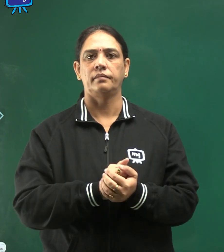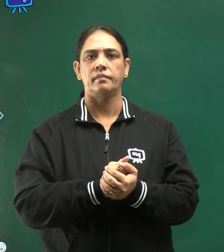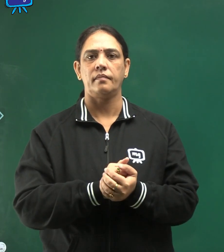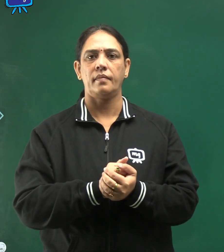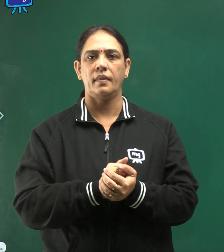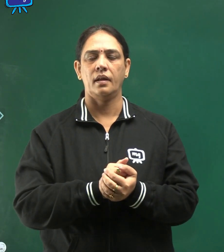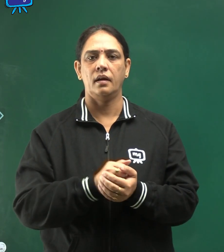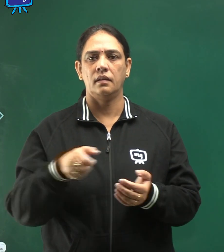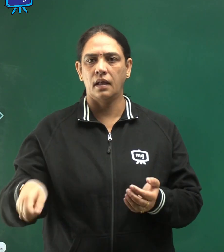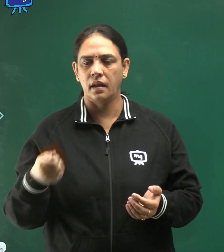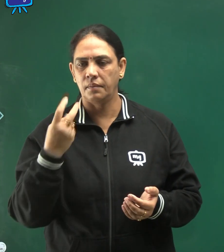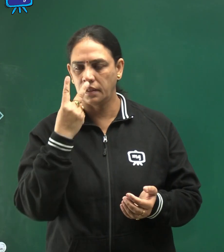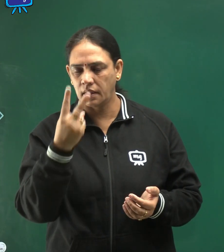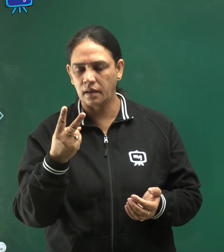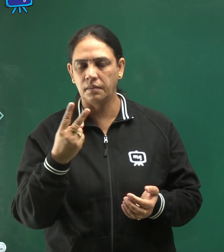बिना थैले के